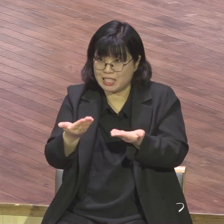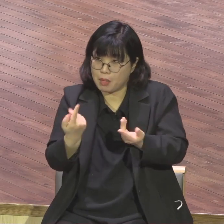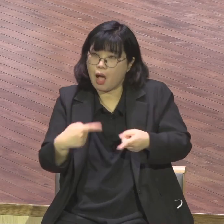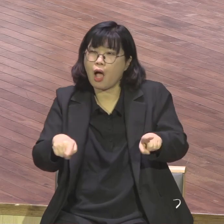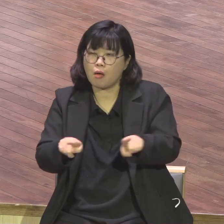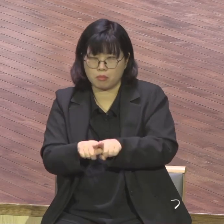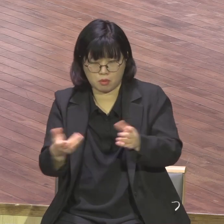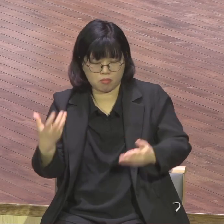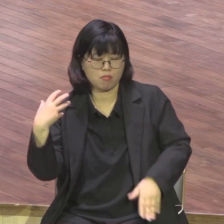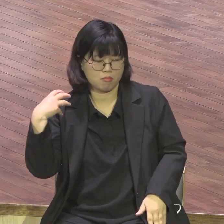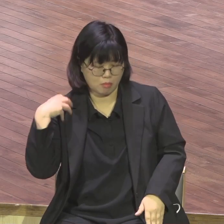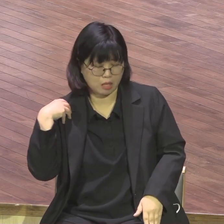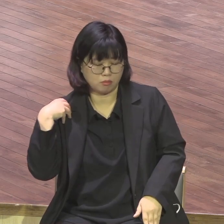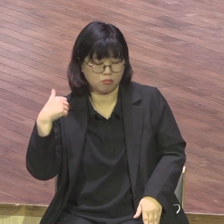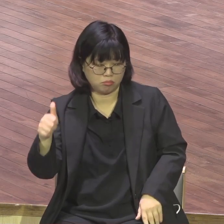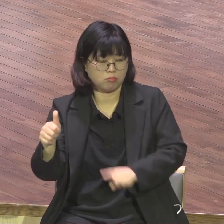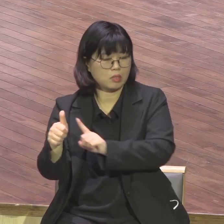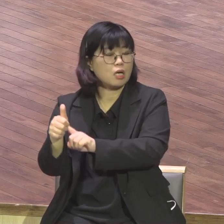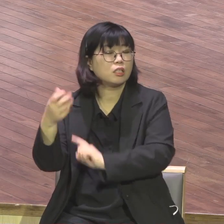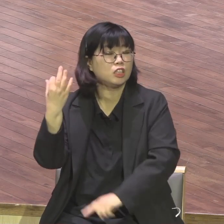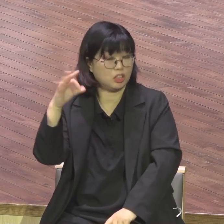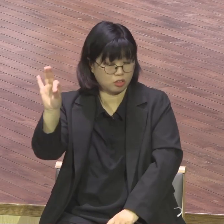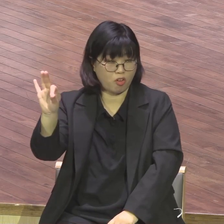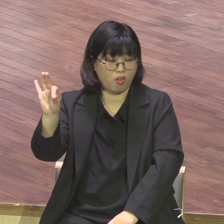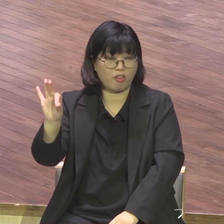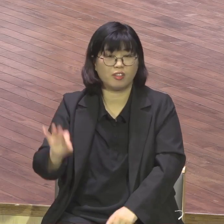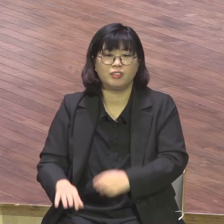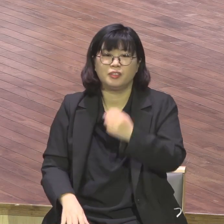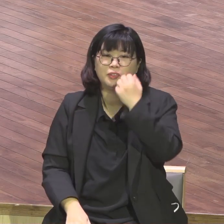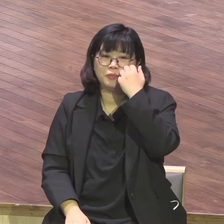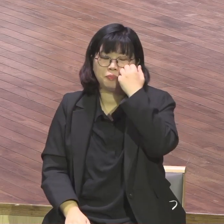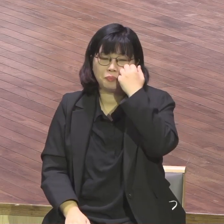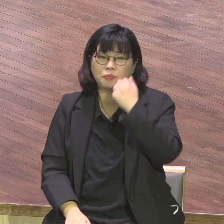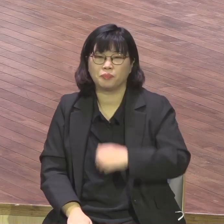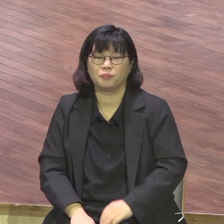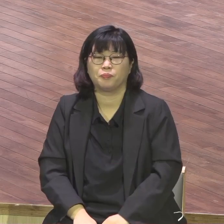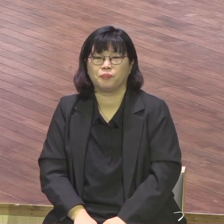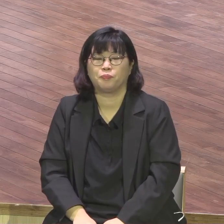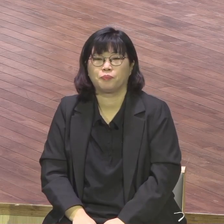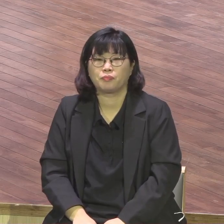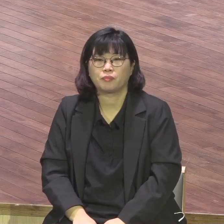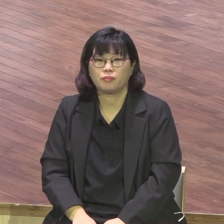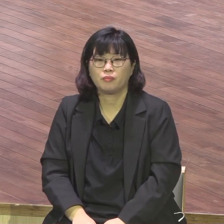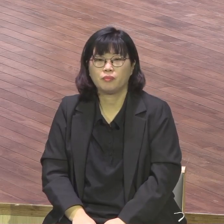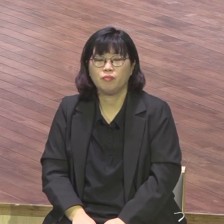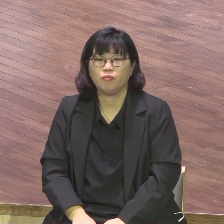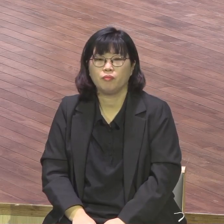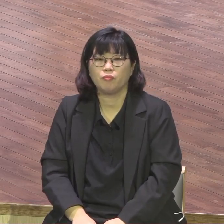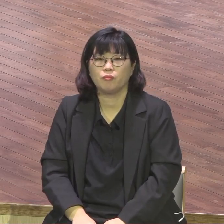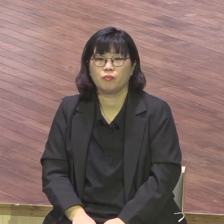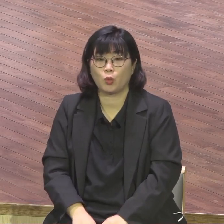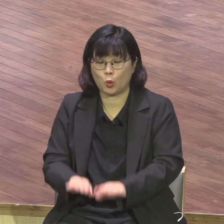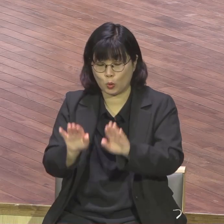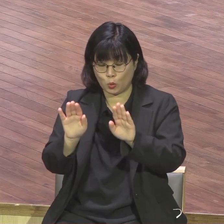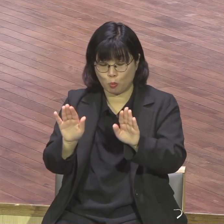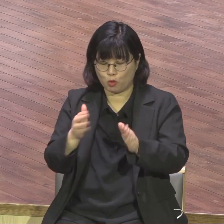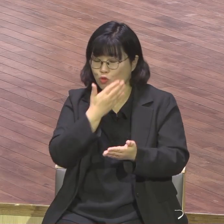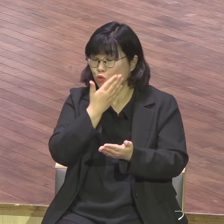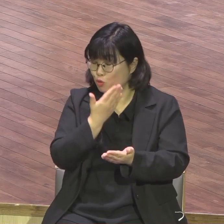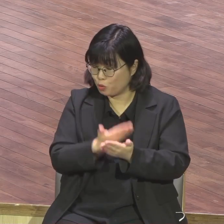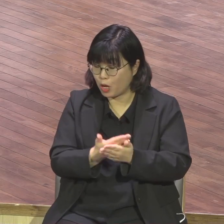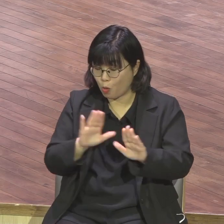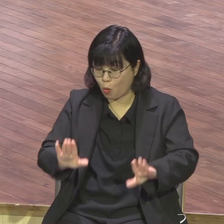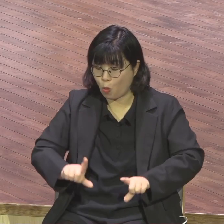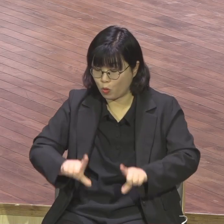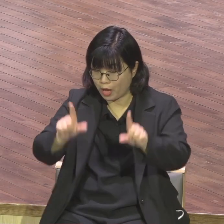이것이 정말 중요합니다. 어떤 사회 가든지 간에 특별히 지금 본격화 되고 있는 이 삼운동은요